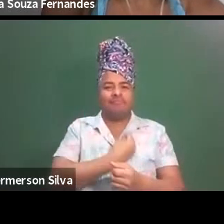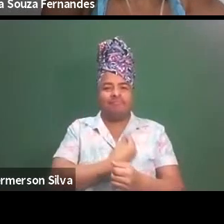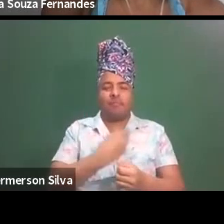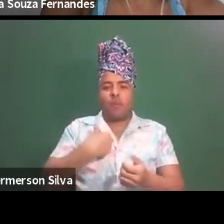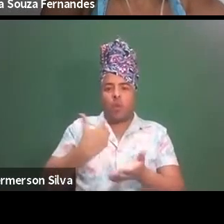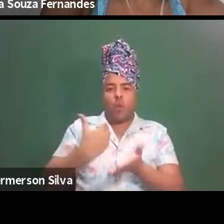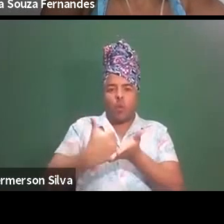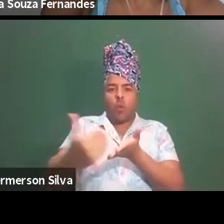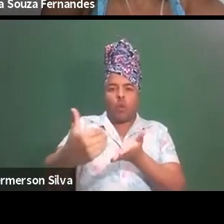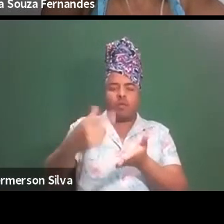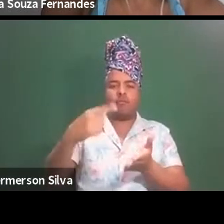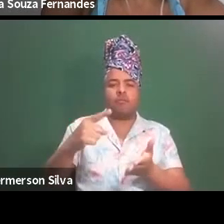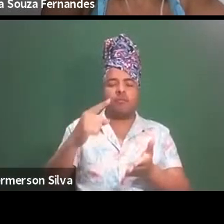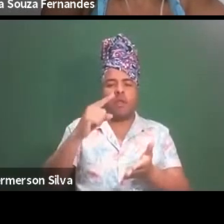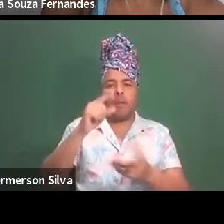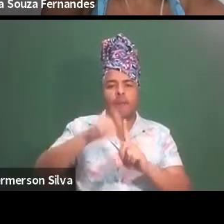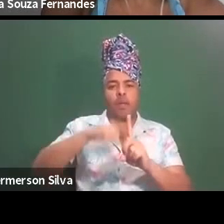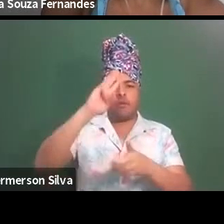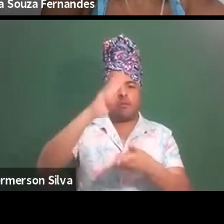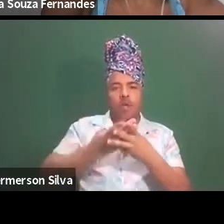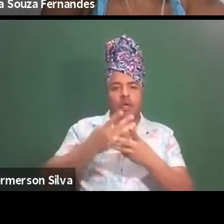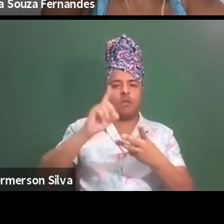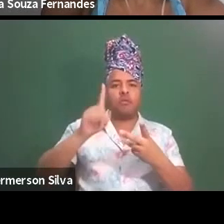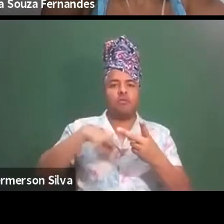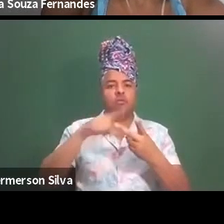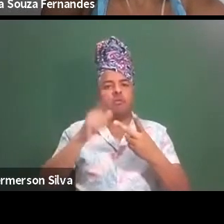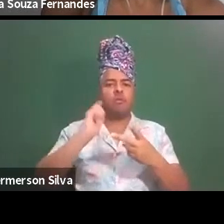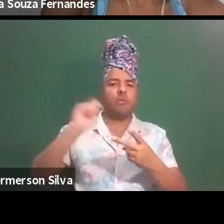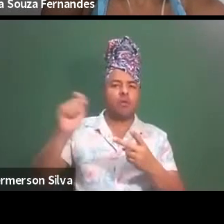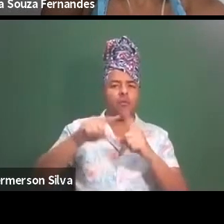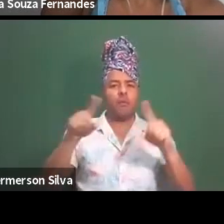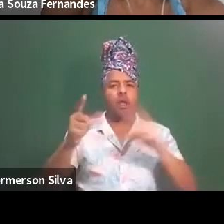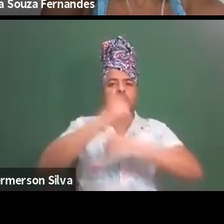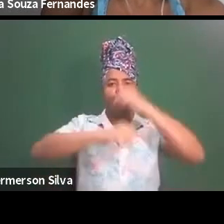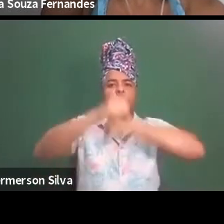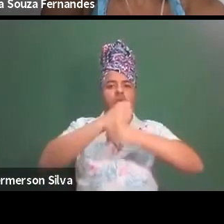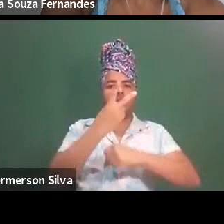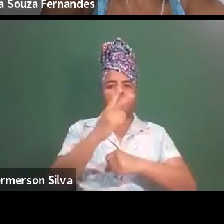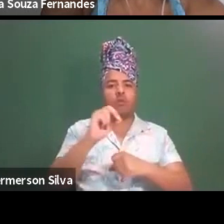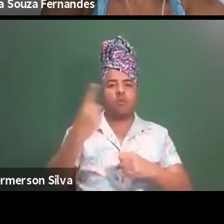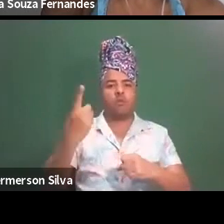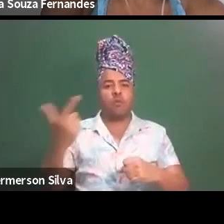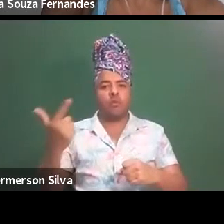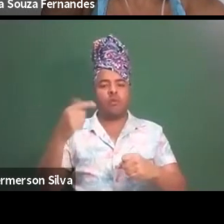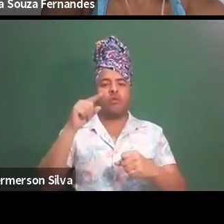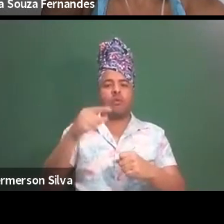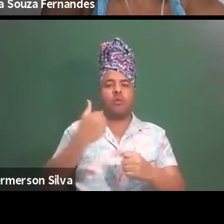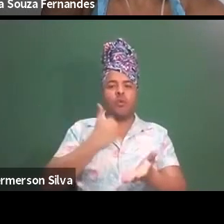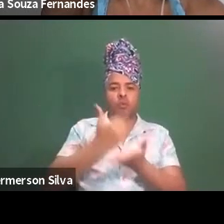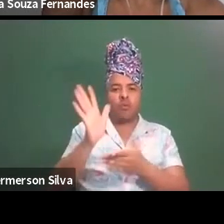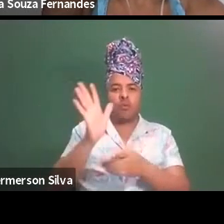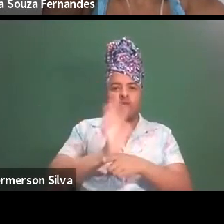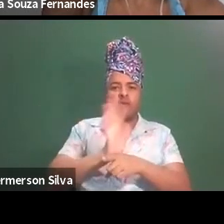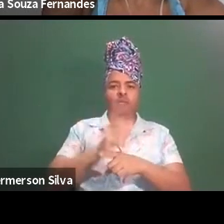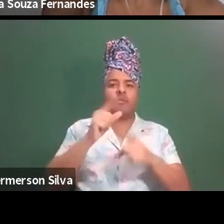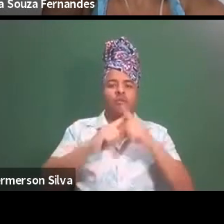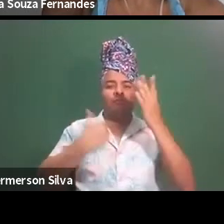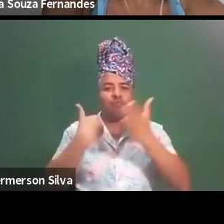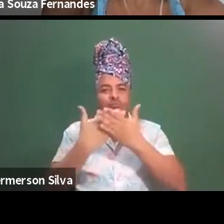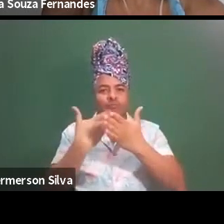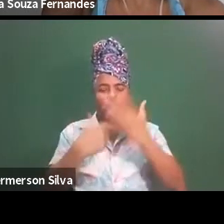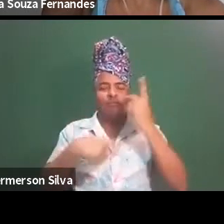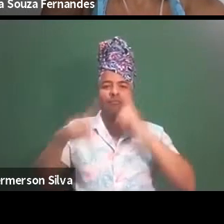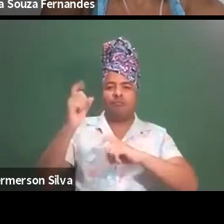esse filme em março, em abril, mas em 2012, quando eu comecei a estudar cinema de animação.